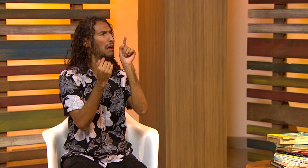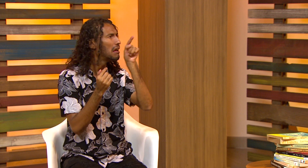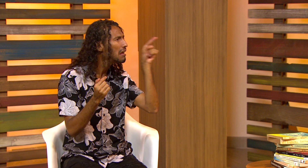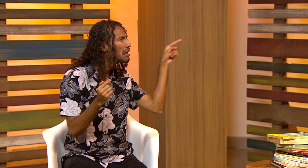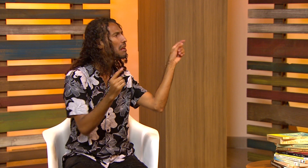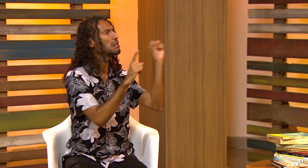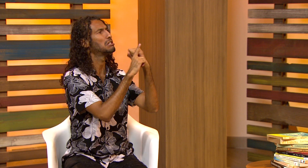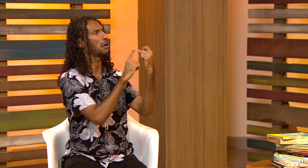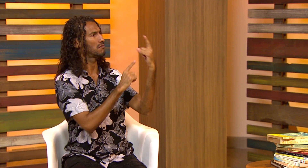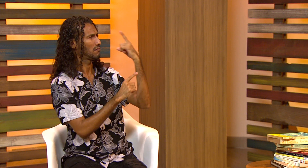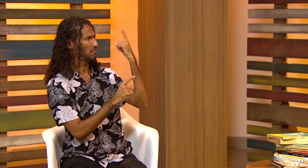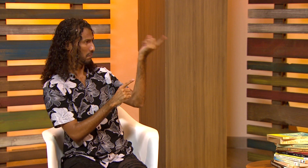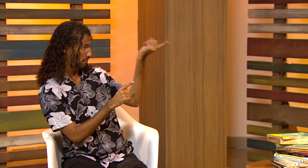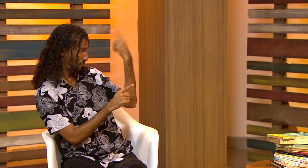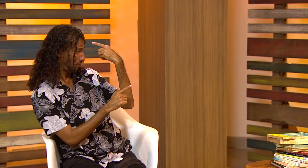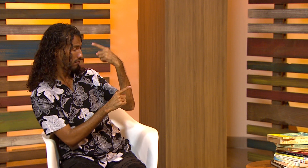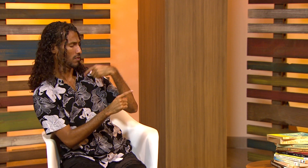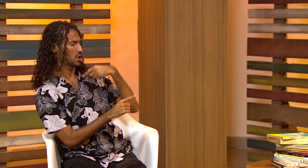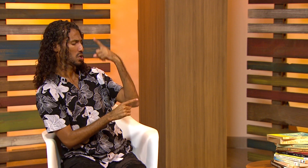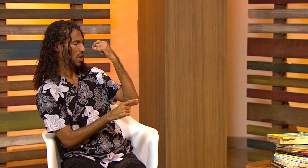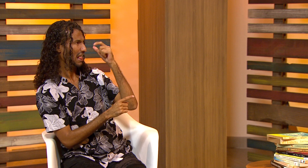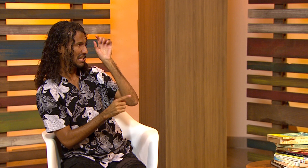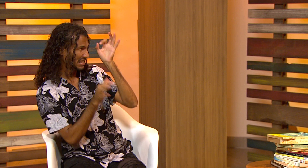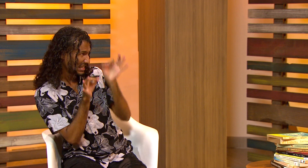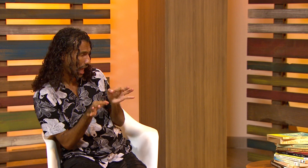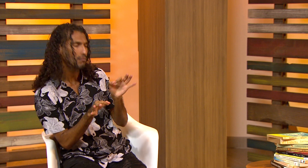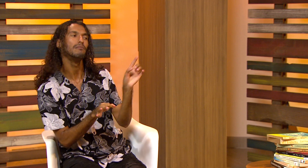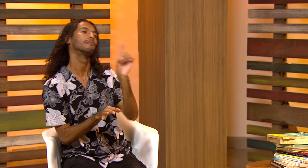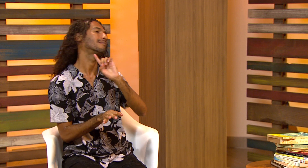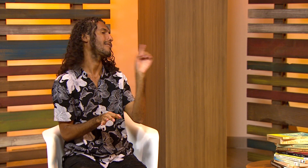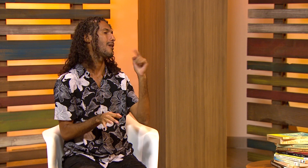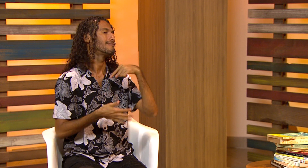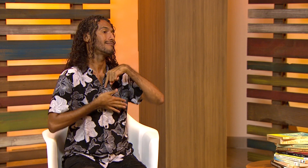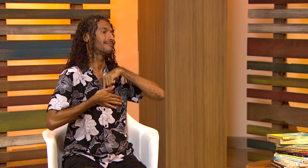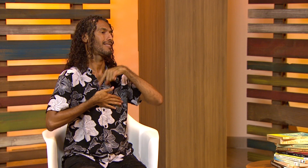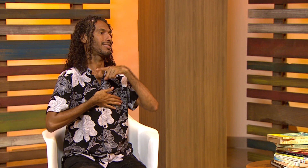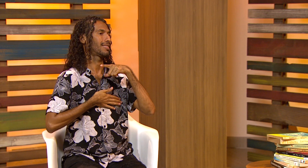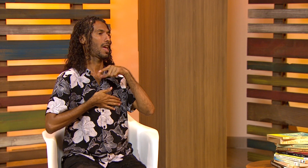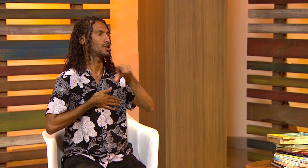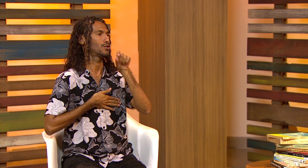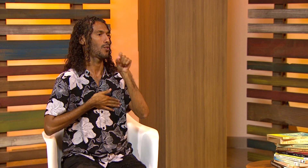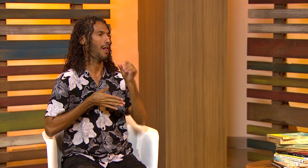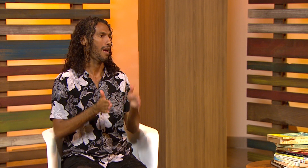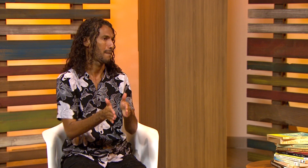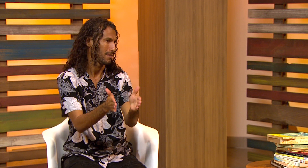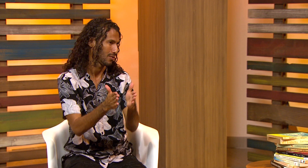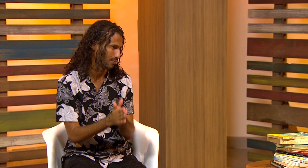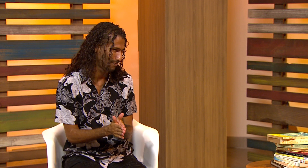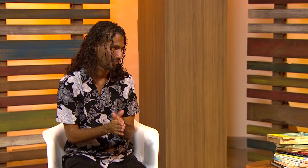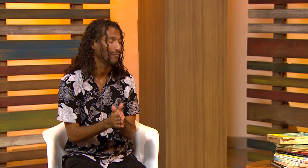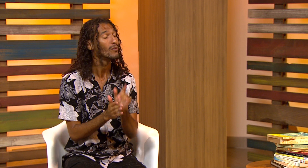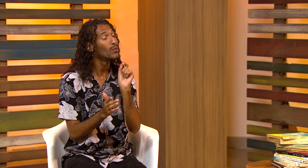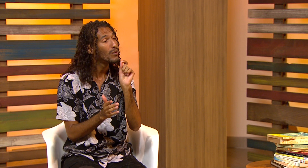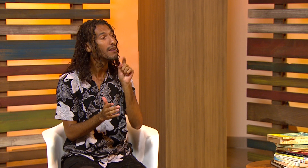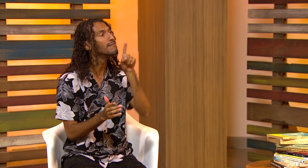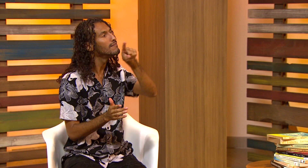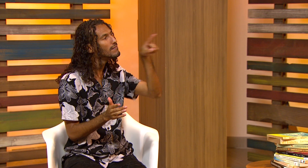a nossa subjetividade e escolher o nosso caminho e compreender essas questões como sujeito,